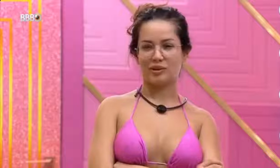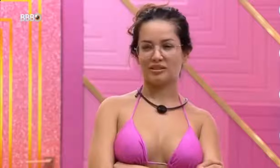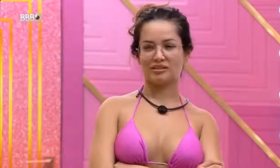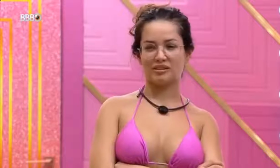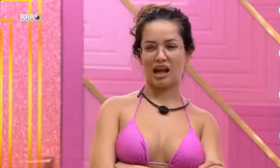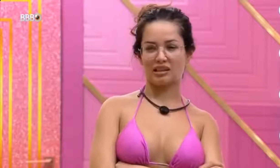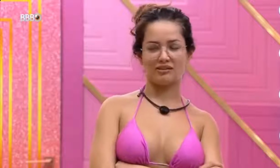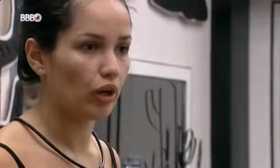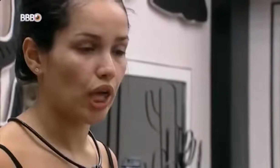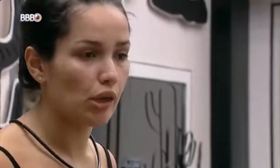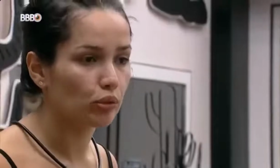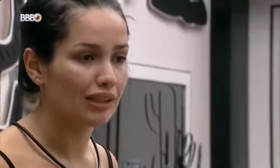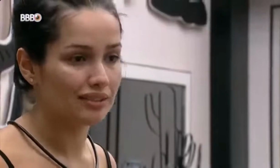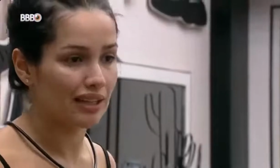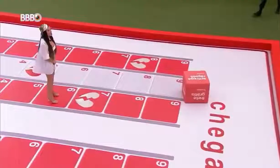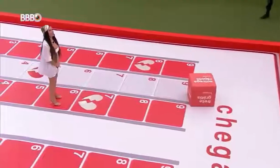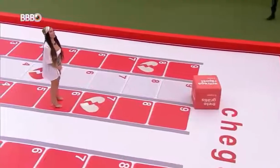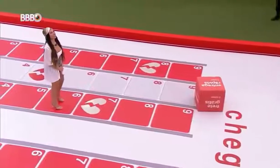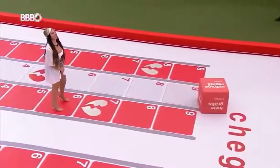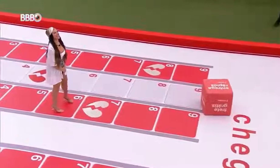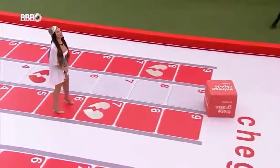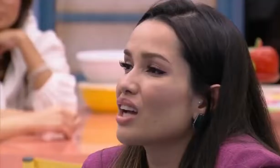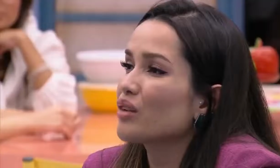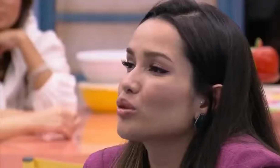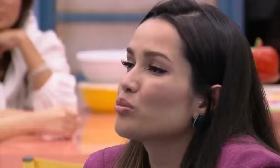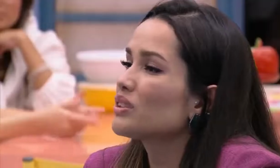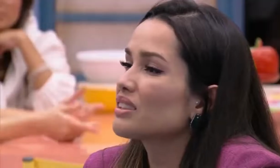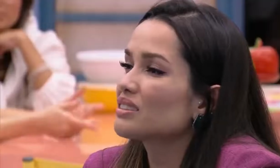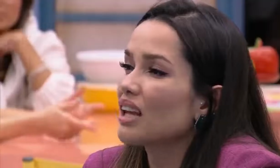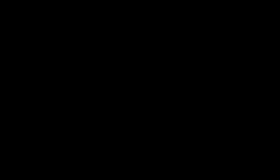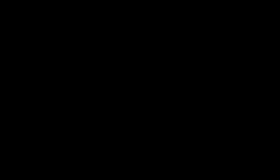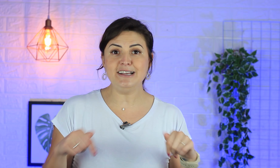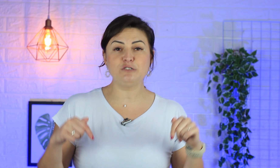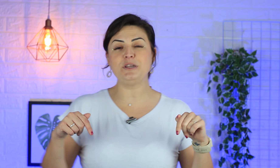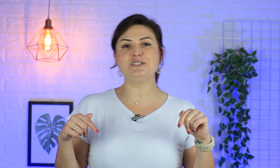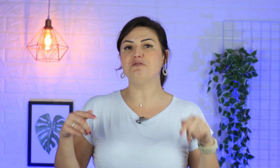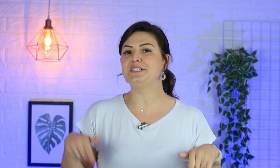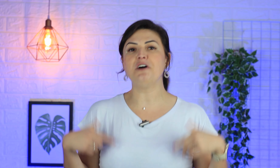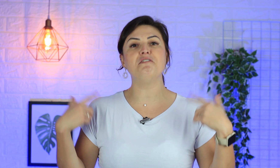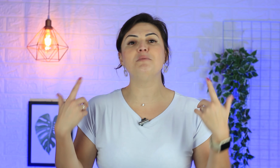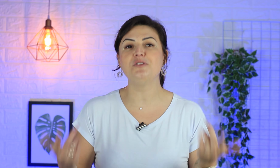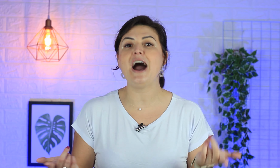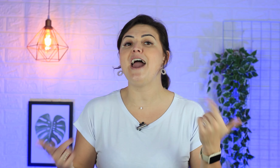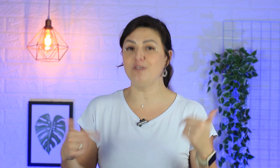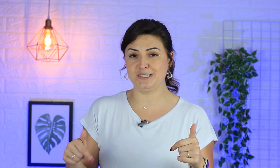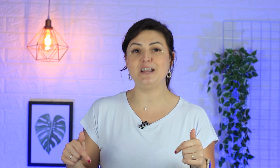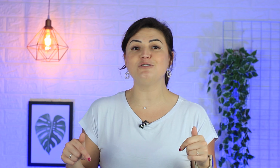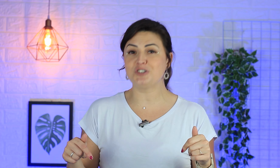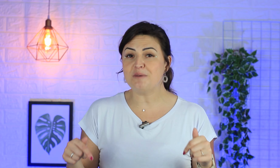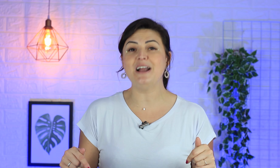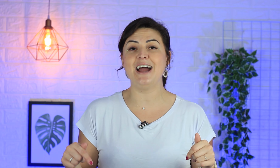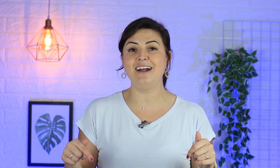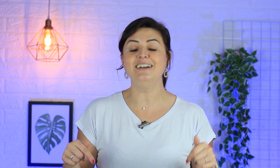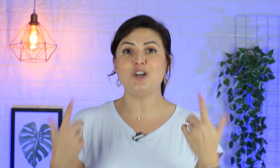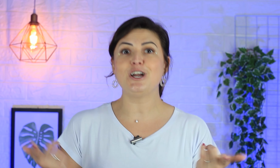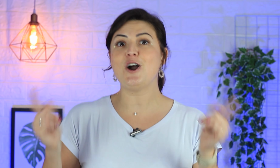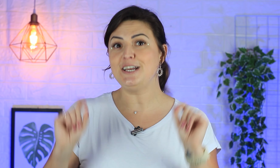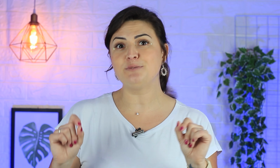cansada, velho. Eu tô cansada. Eu tô cansada. Tô muito cansada. A expressão facial vai mudar. É o sinal de trabalhar, só que agora a